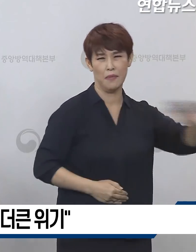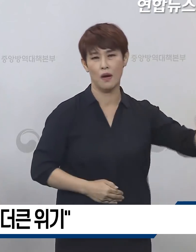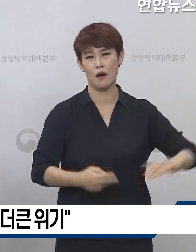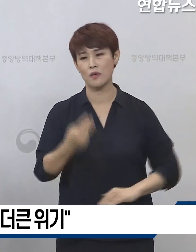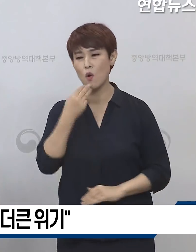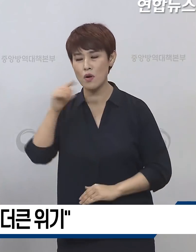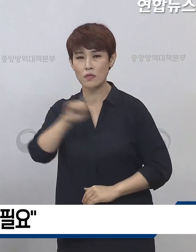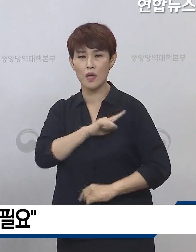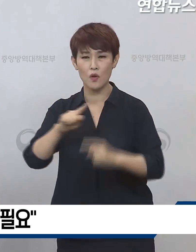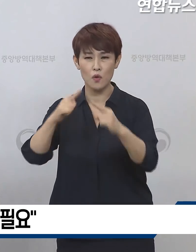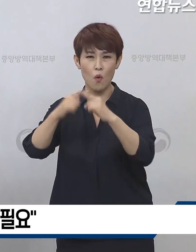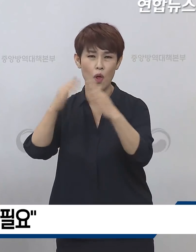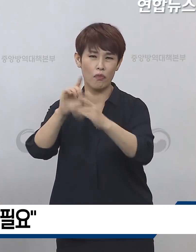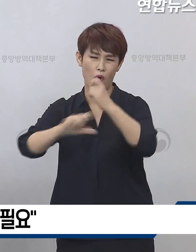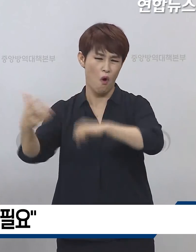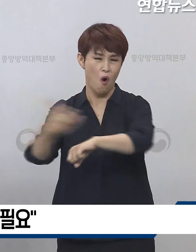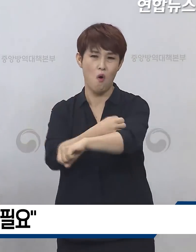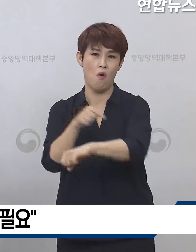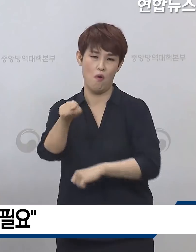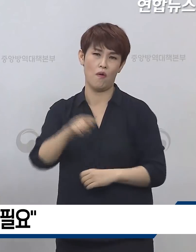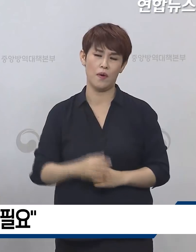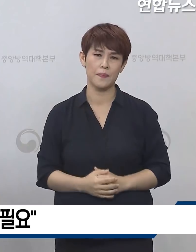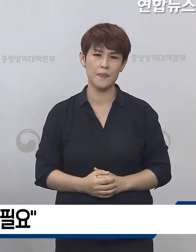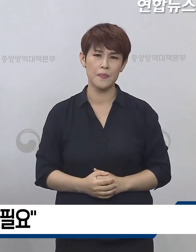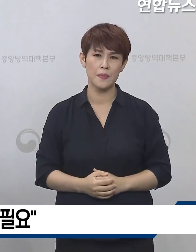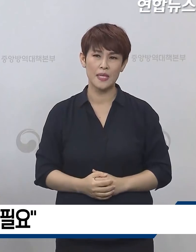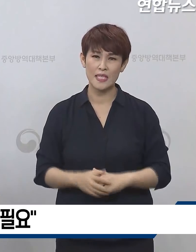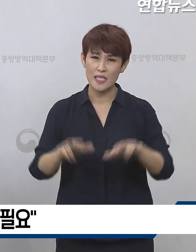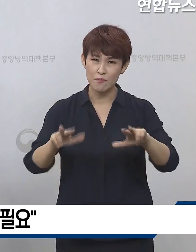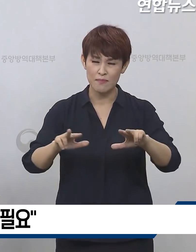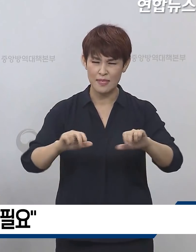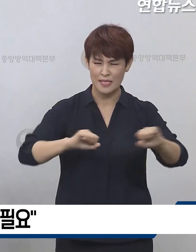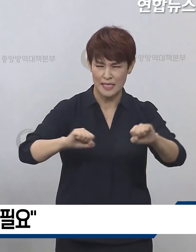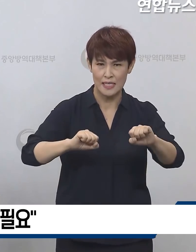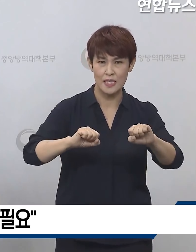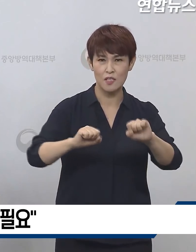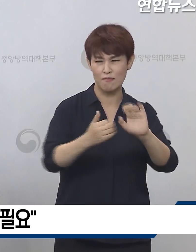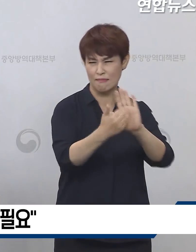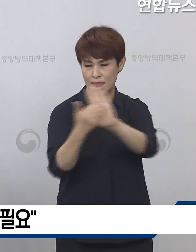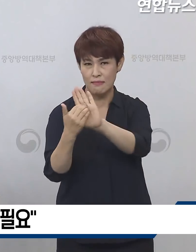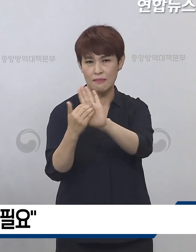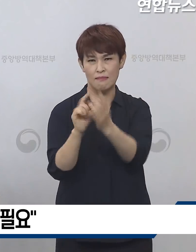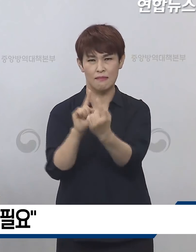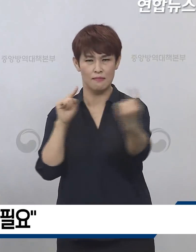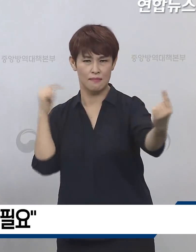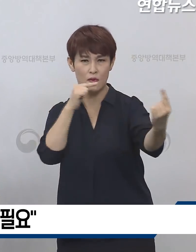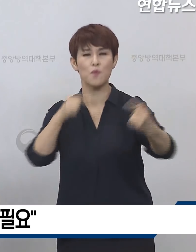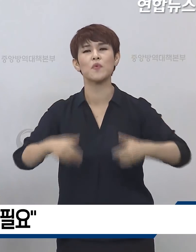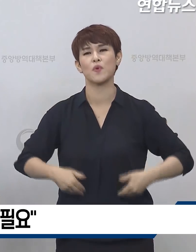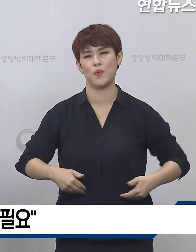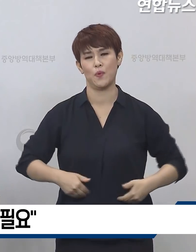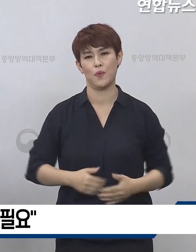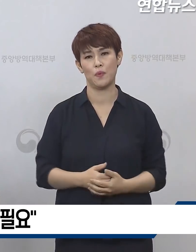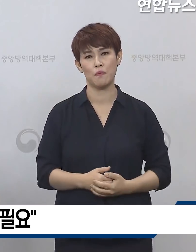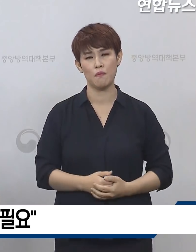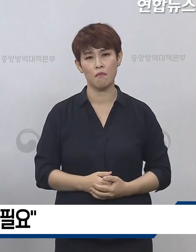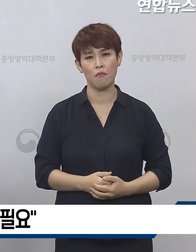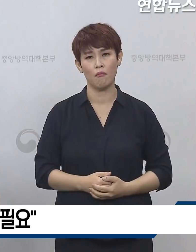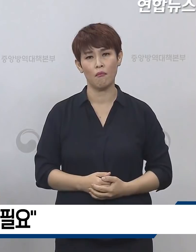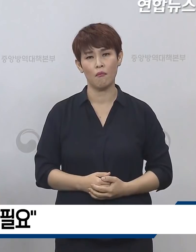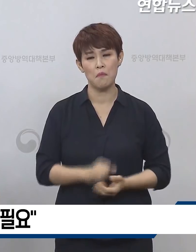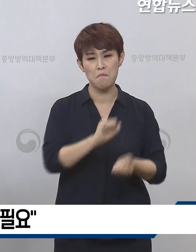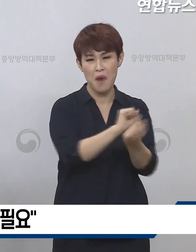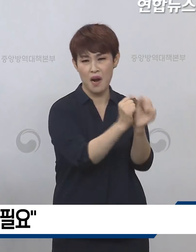판단하고 있습니다. 바로 지금 이 순간 신속한 대응, 철저한 거리두기가 필요하고 자칫 방역에